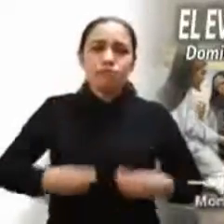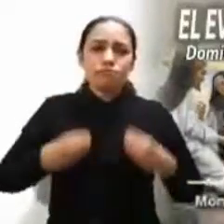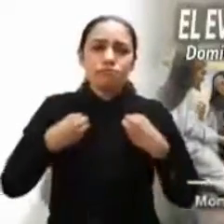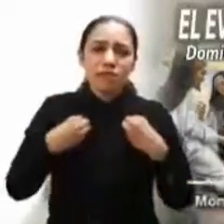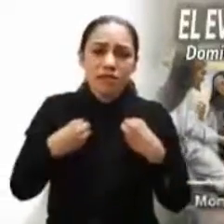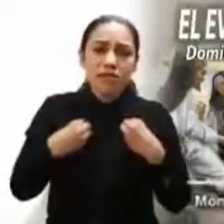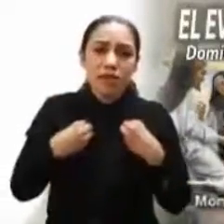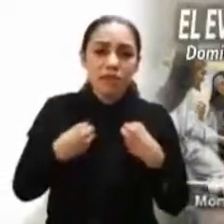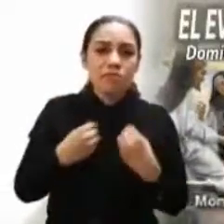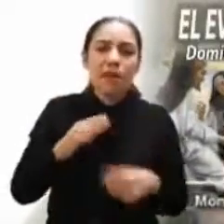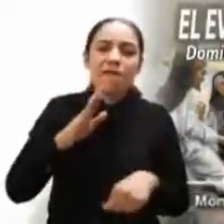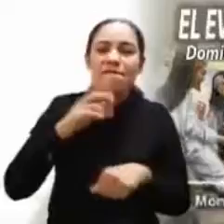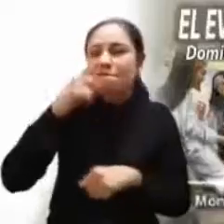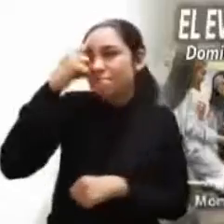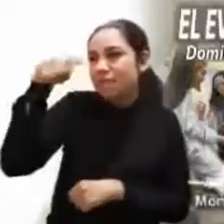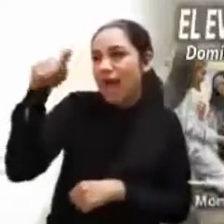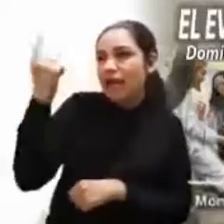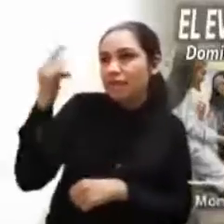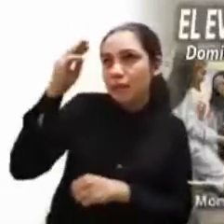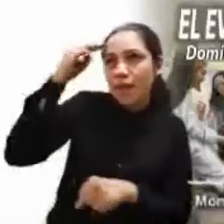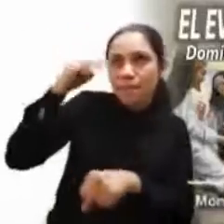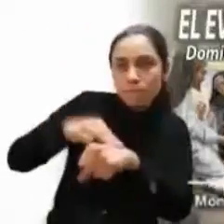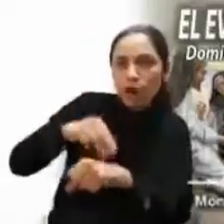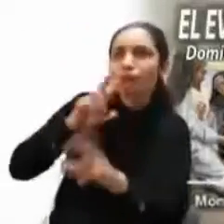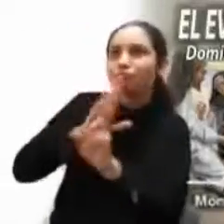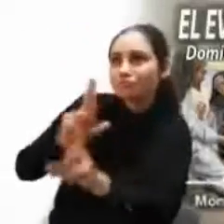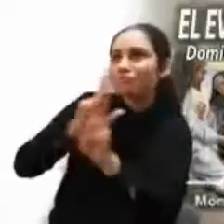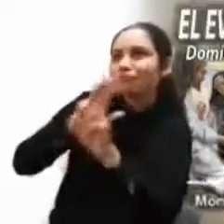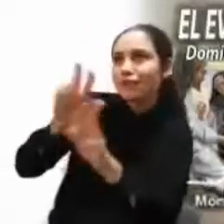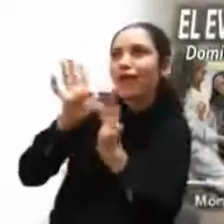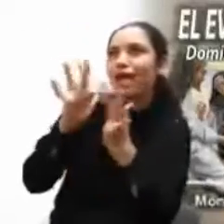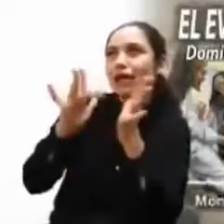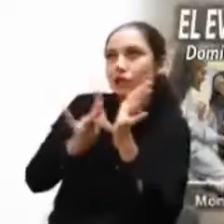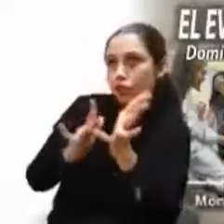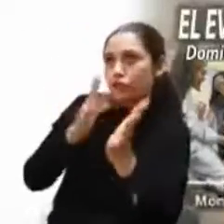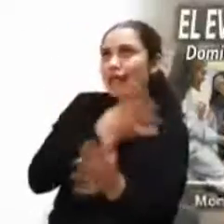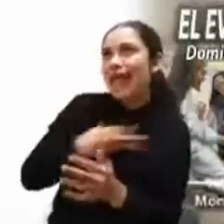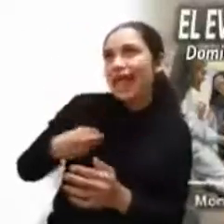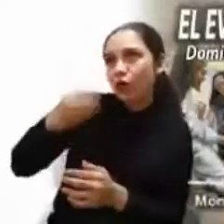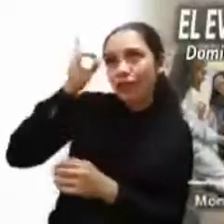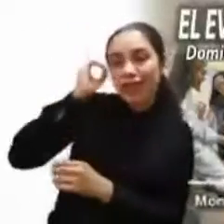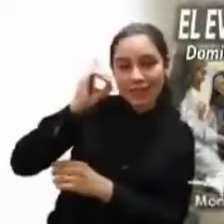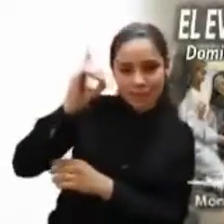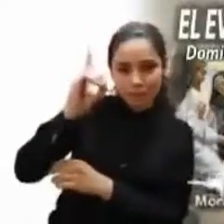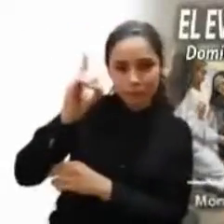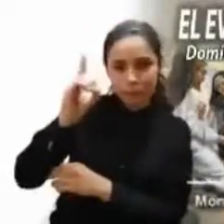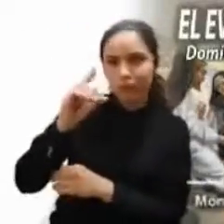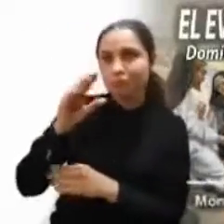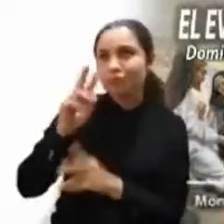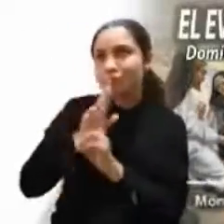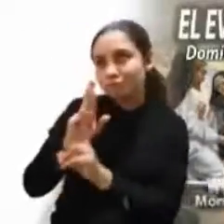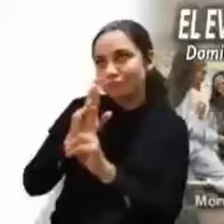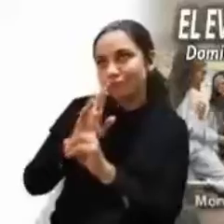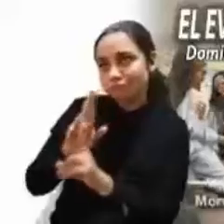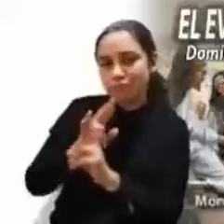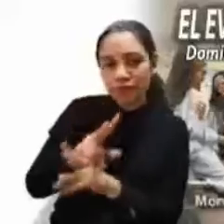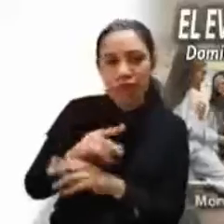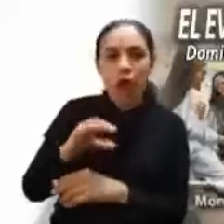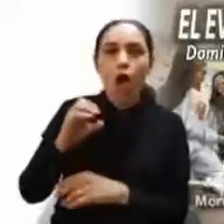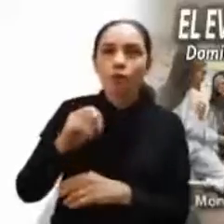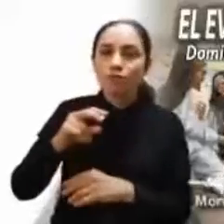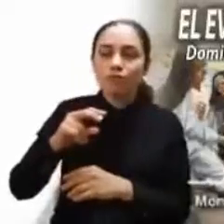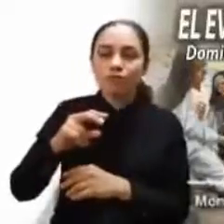de memoria como un perico que Jesucristo es el Hijo de Dios, que plantearse en serio nuestra fe